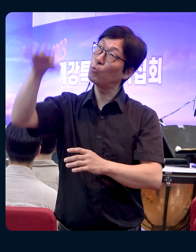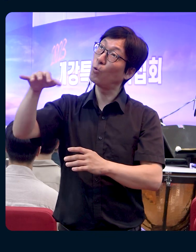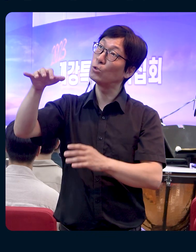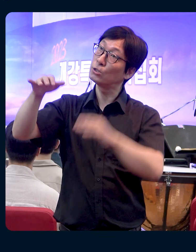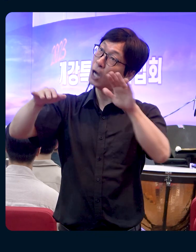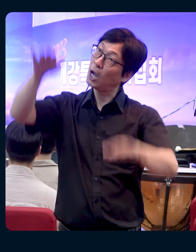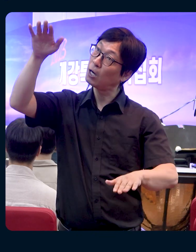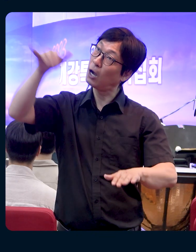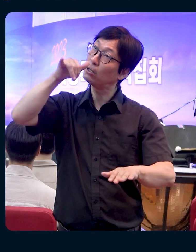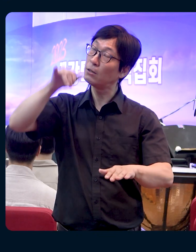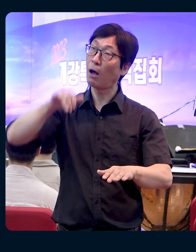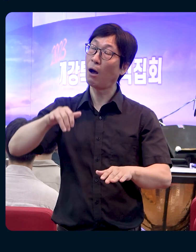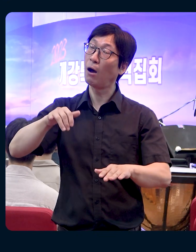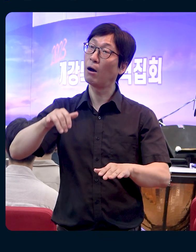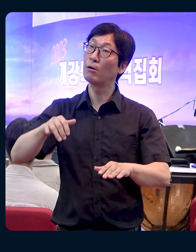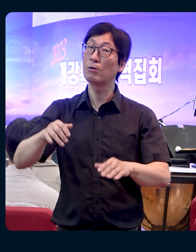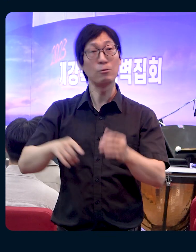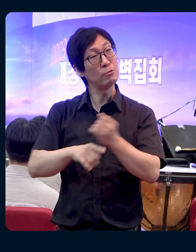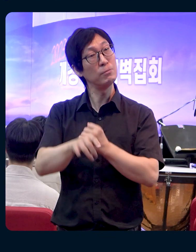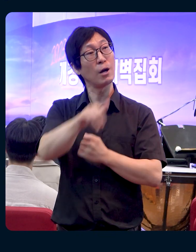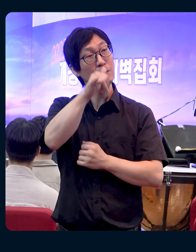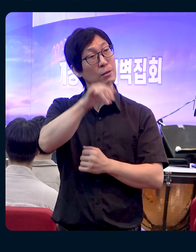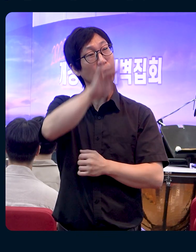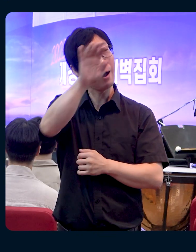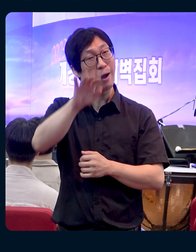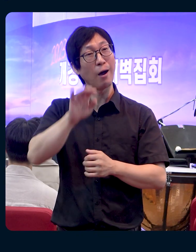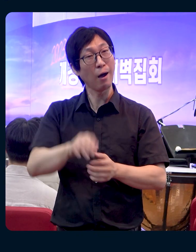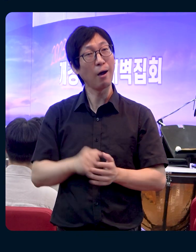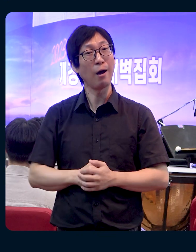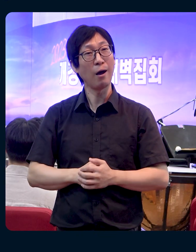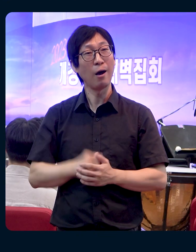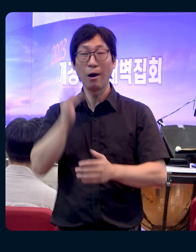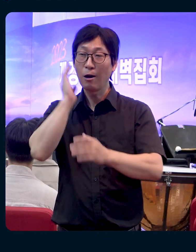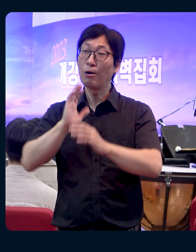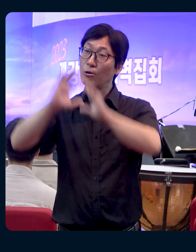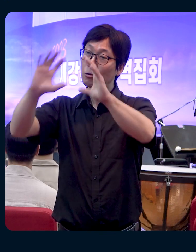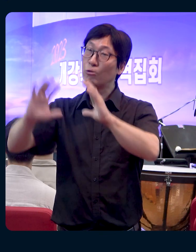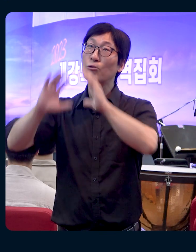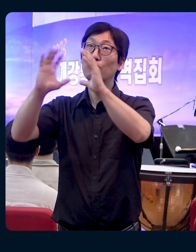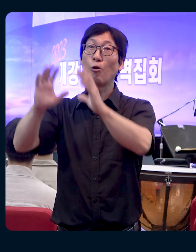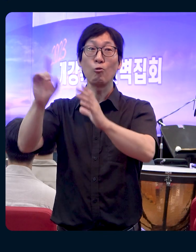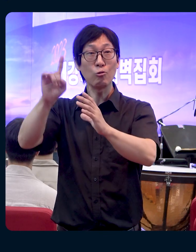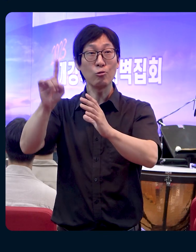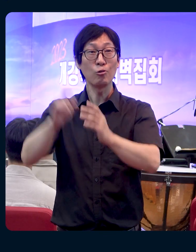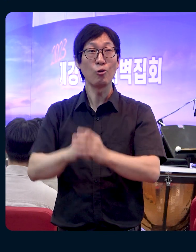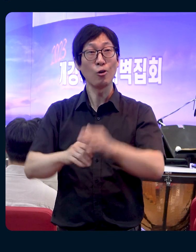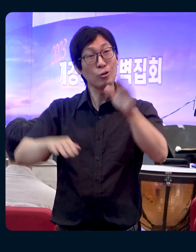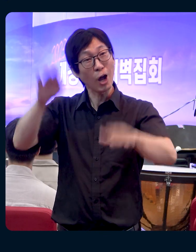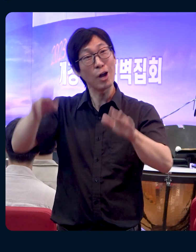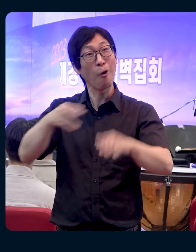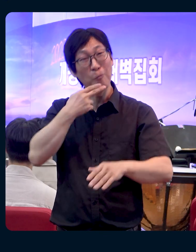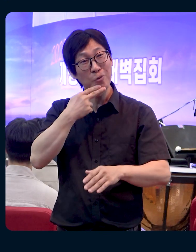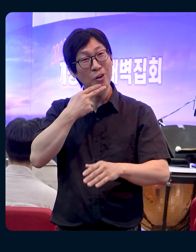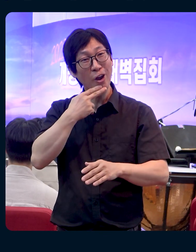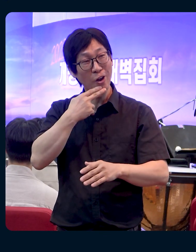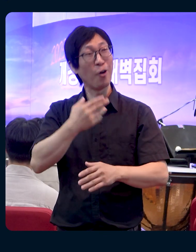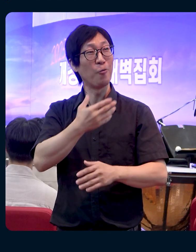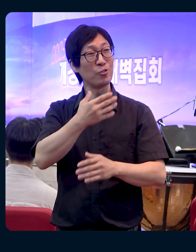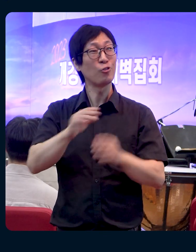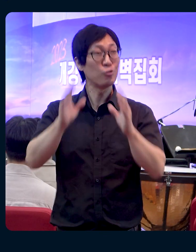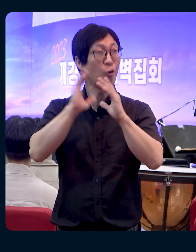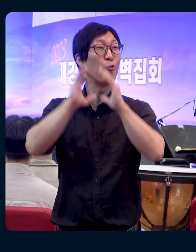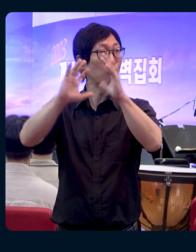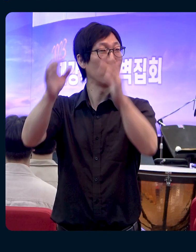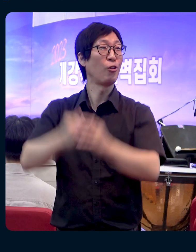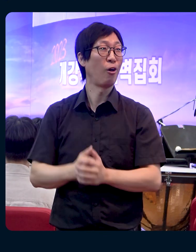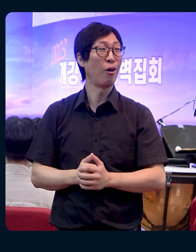것은 그게 천국이에요. 천국은 높낮이가 없어요. 천국 아니에요. 그렇죠? 어떤 사람은 그래요.